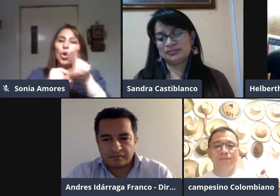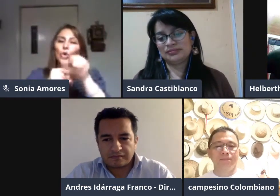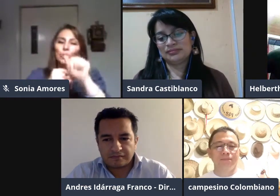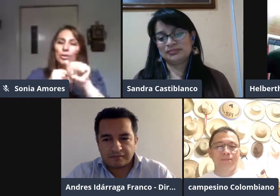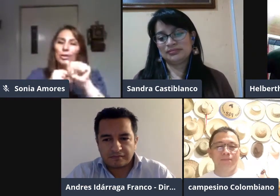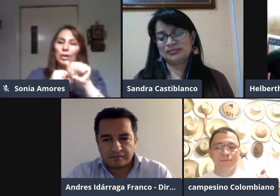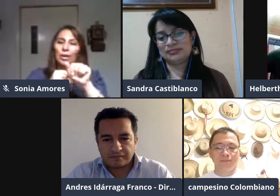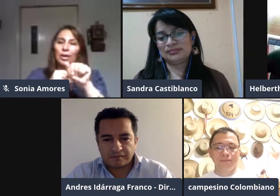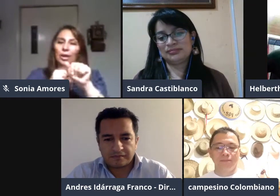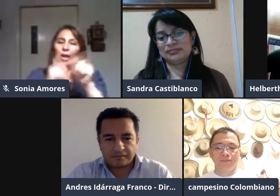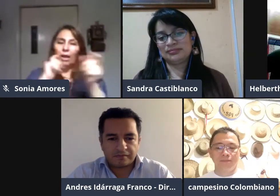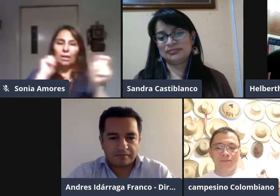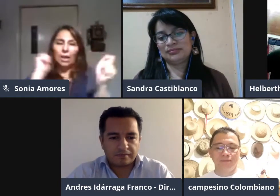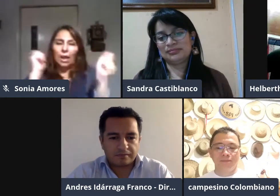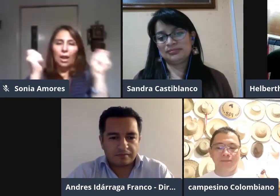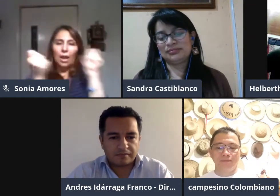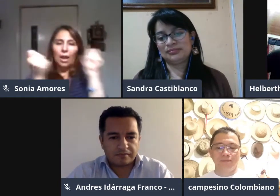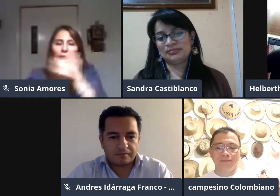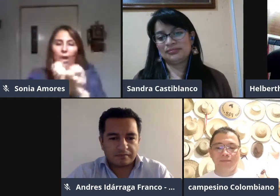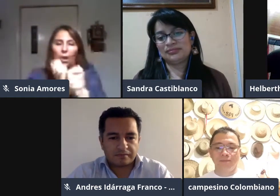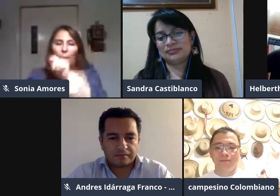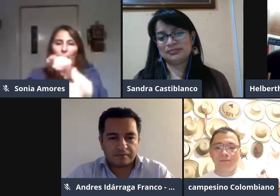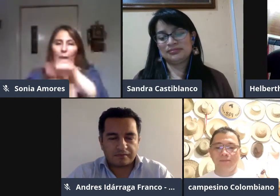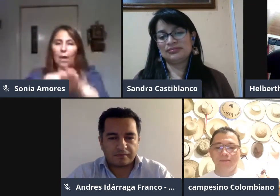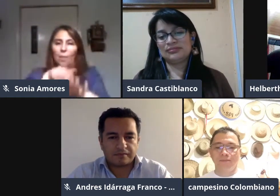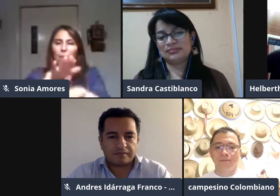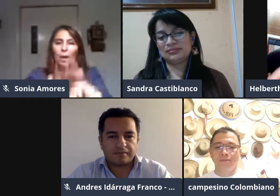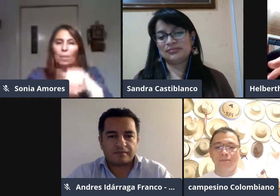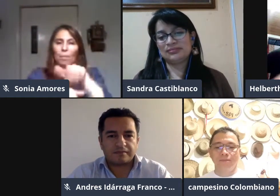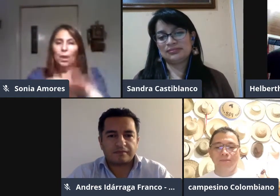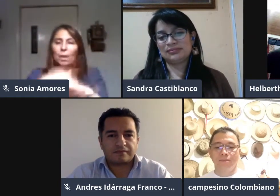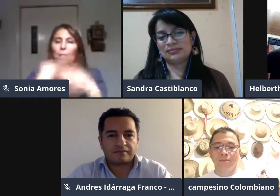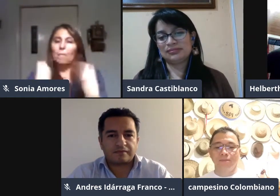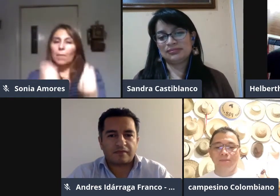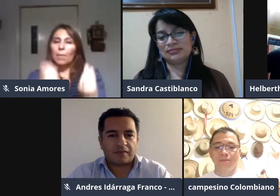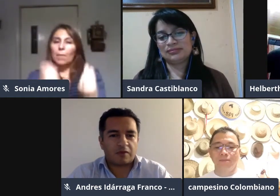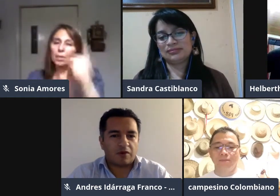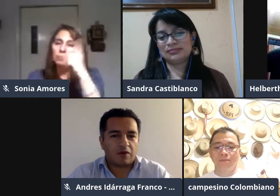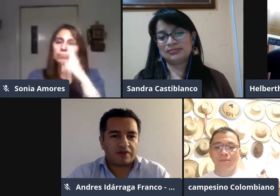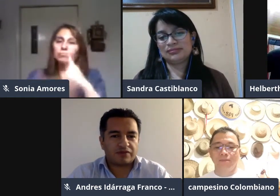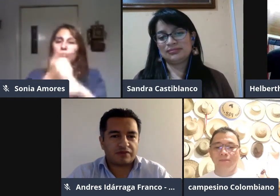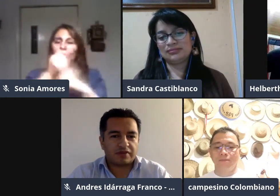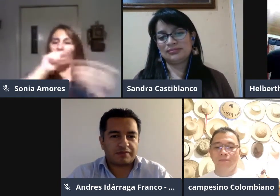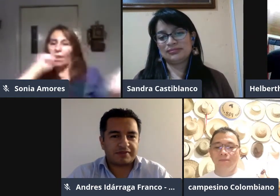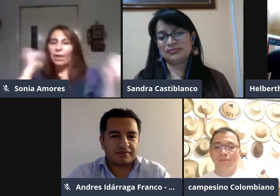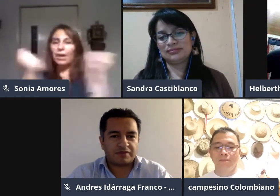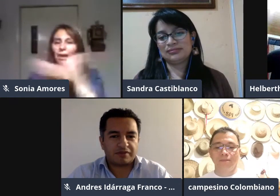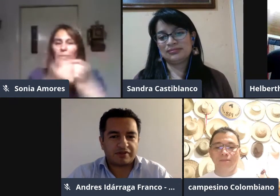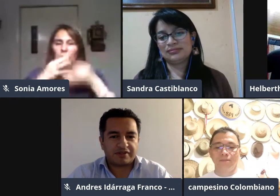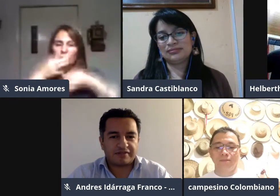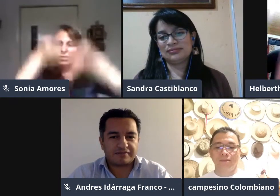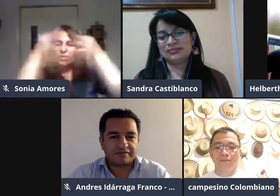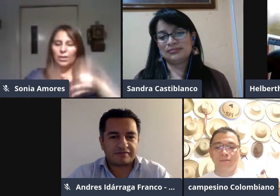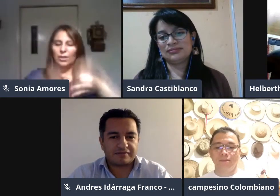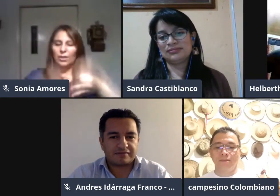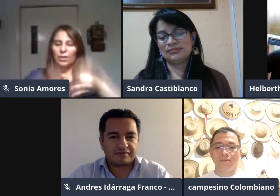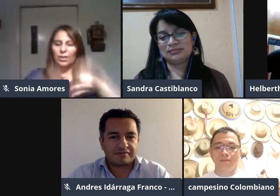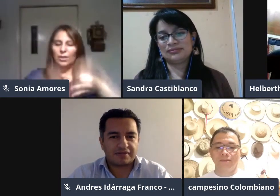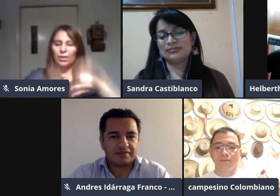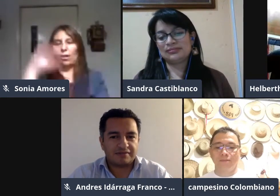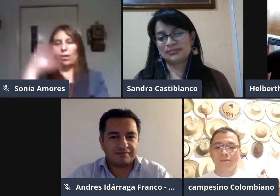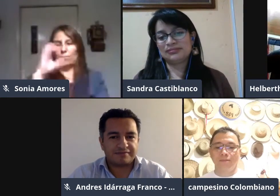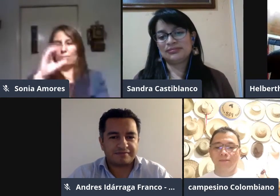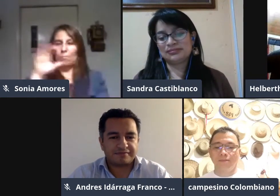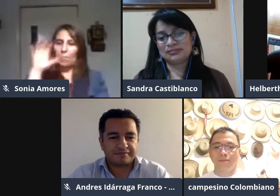transformaciones paso a paso para lograr realmente cambios profundos en lo que requiere este país. Entonces,